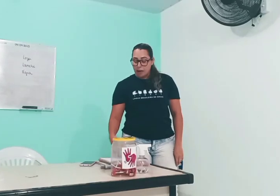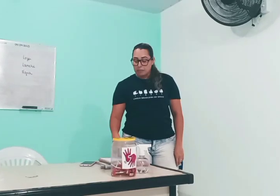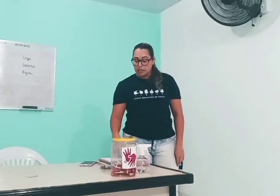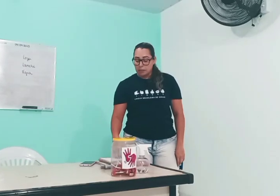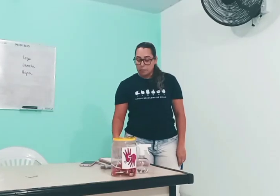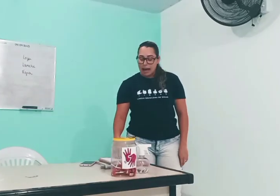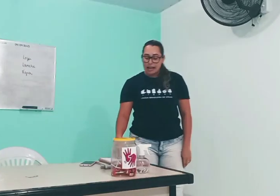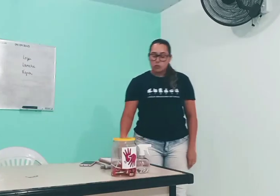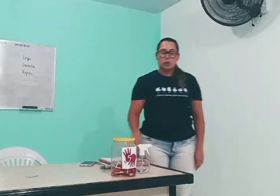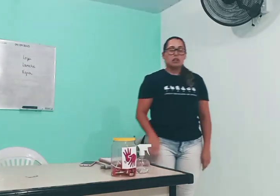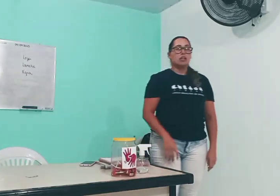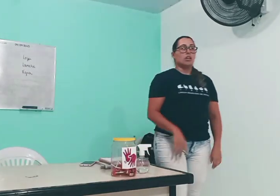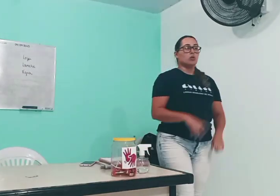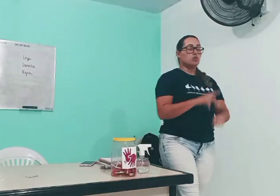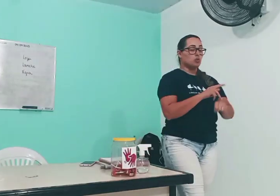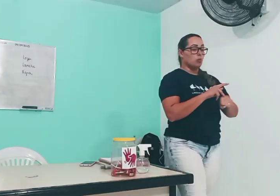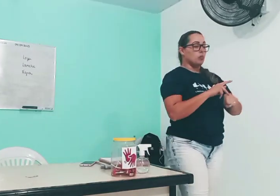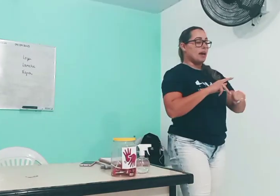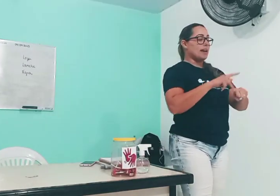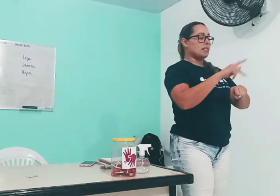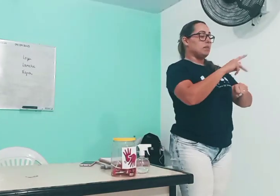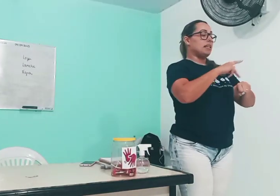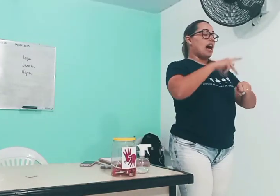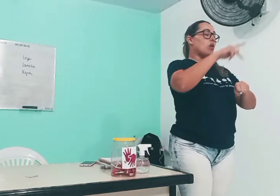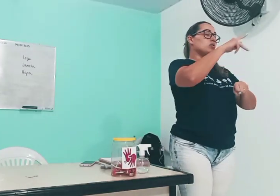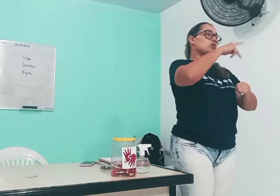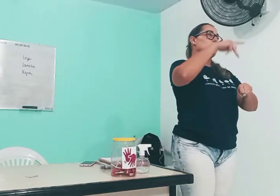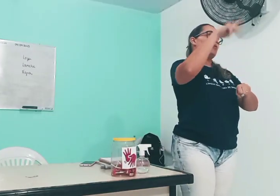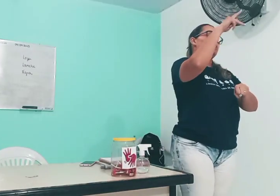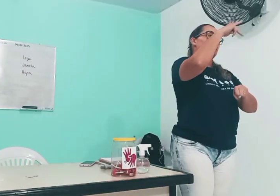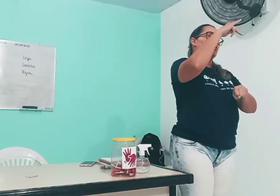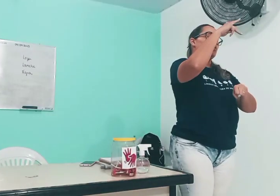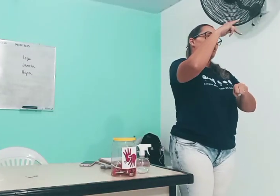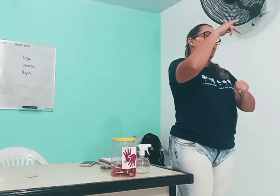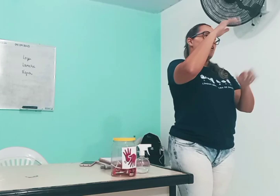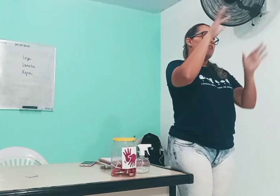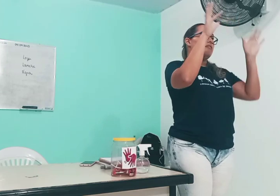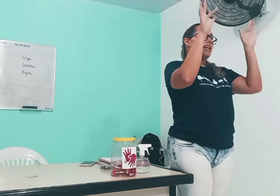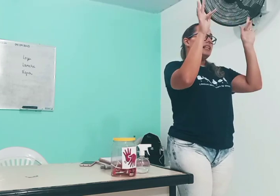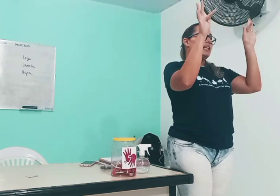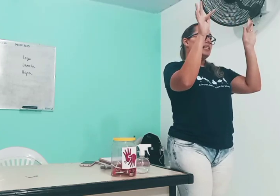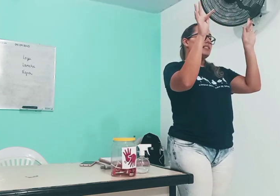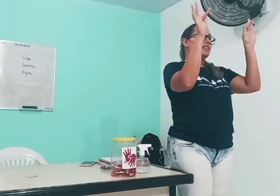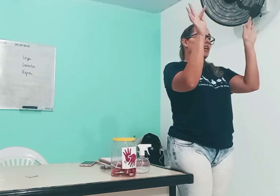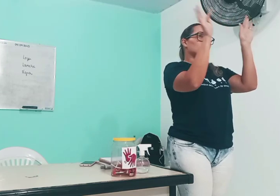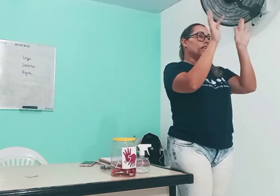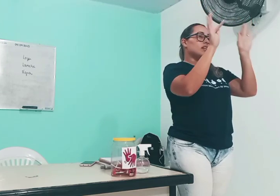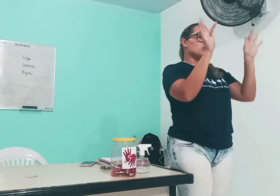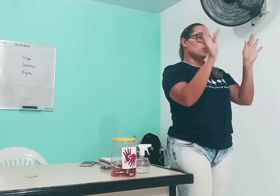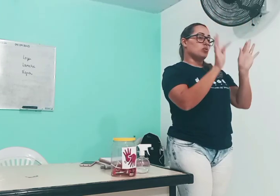Tá. E Páscoa, eu subo. É espiral subindo. Feliz, eu desço.